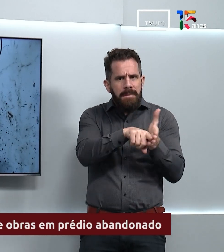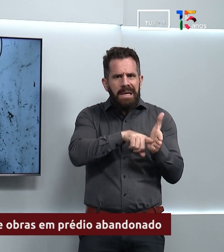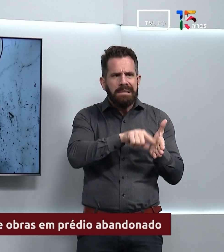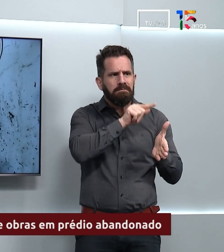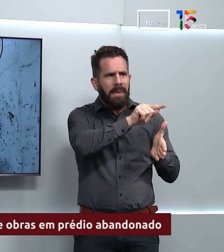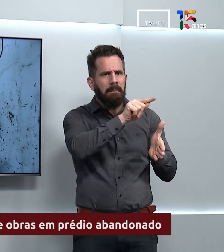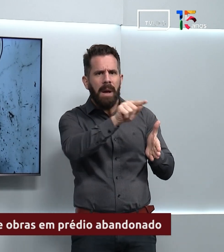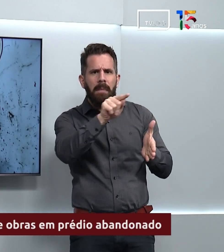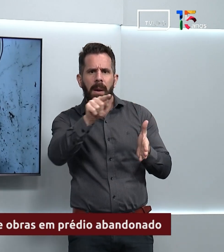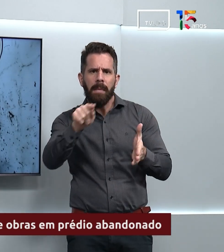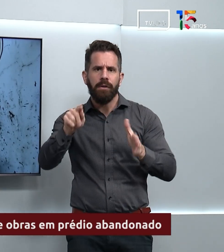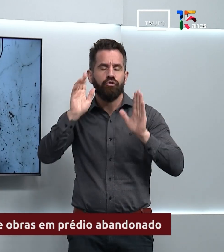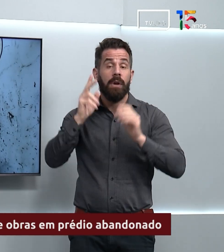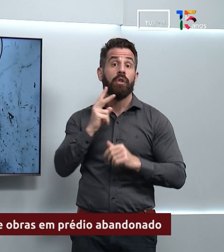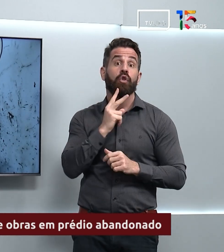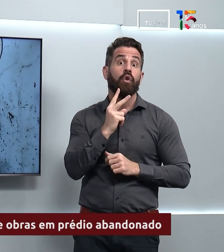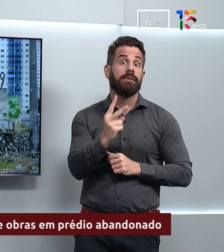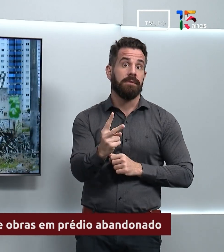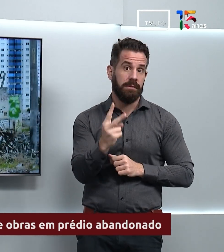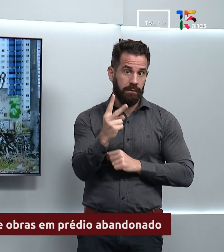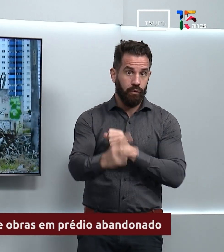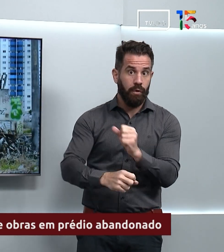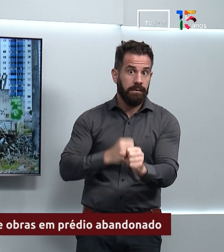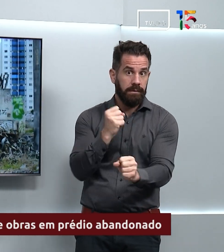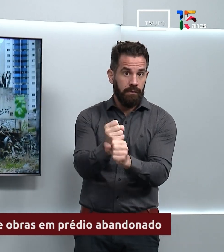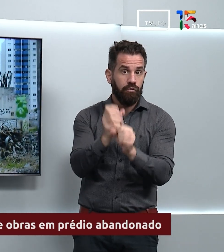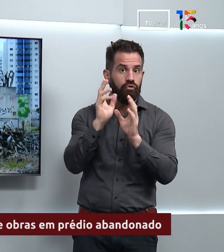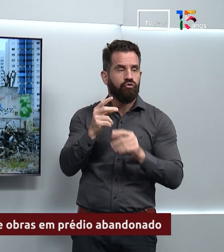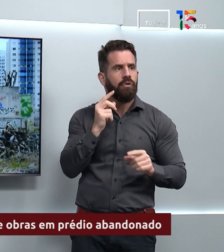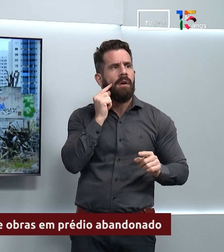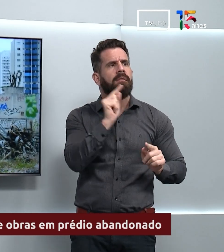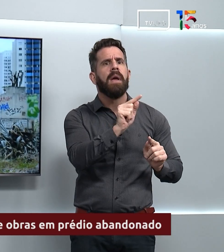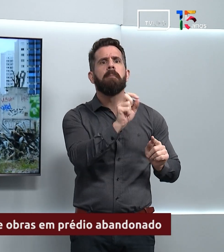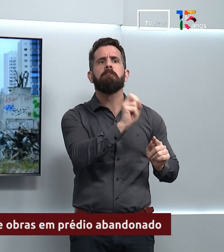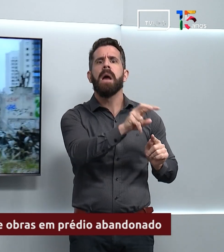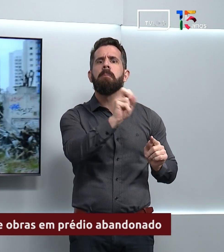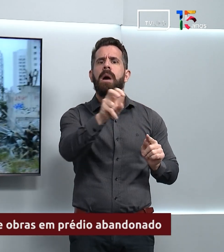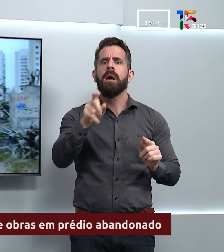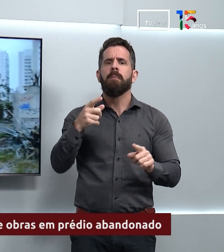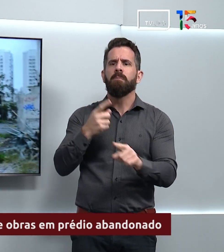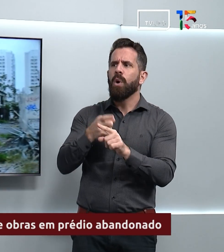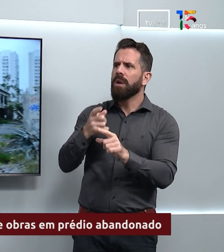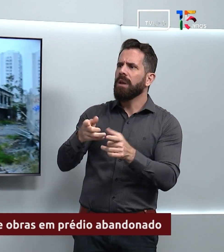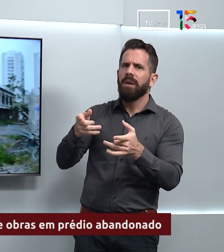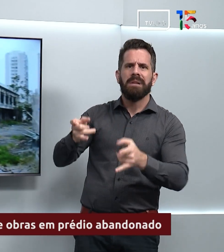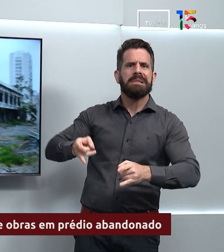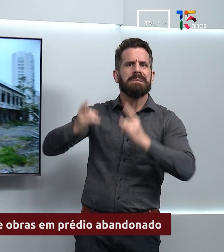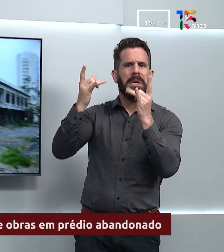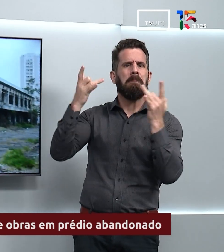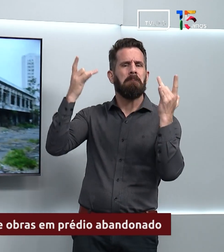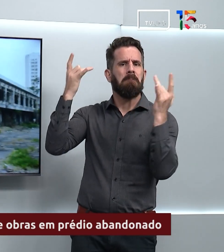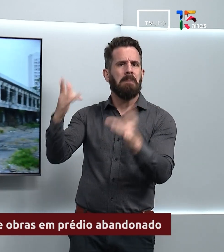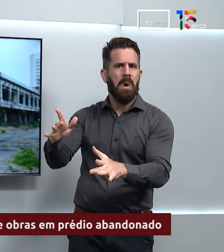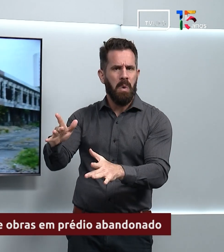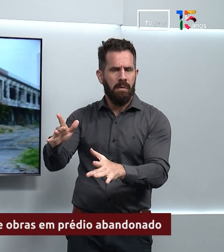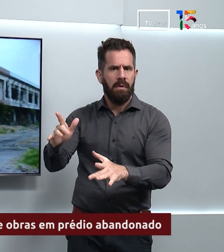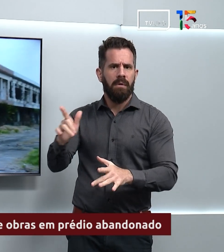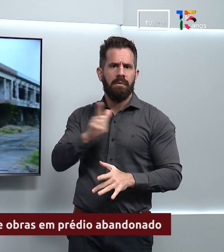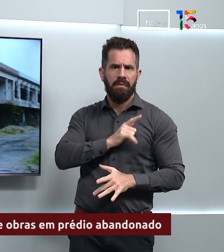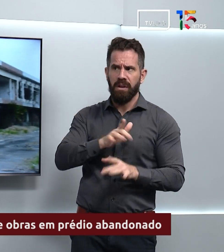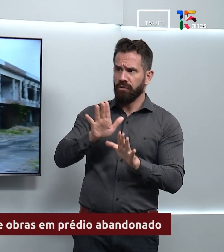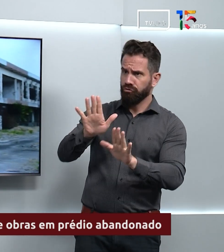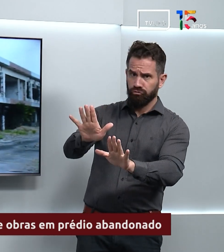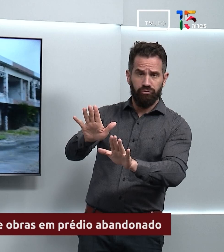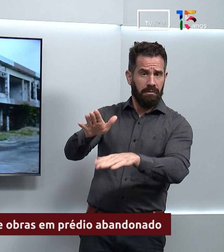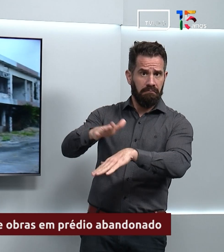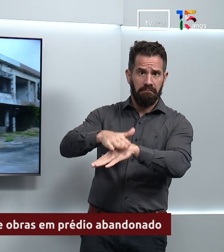há 2 anos, a partir da observação desse desmonte do prédio. Quando o prédio foi deixado aí à